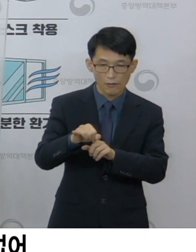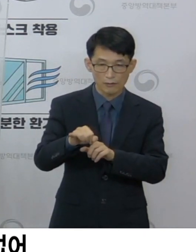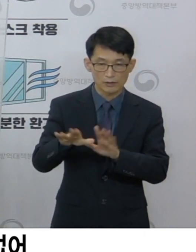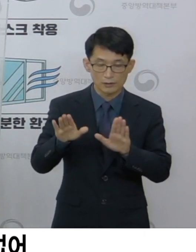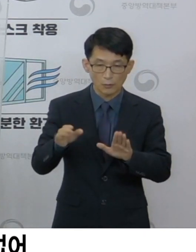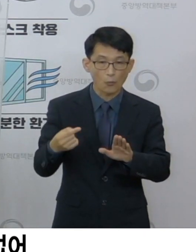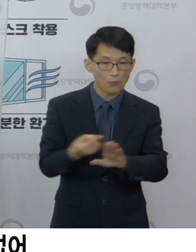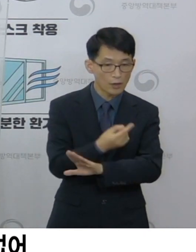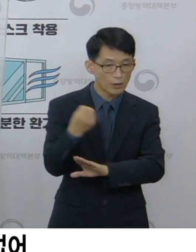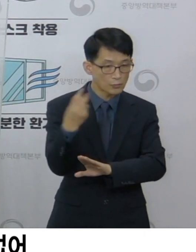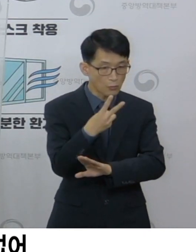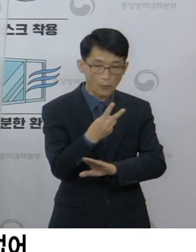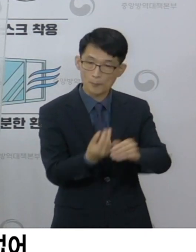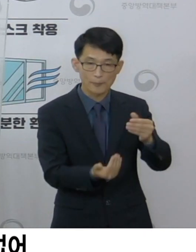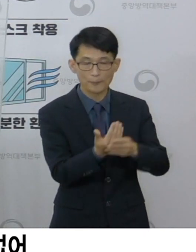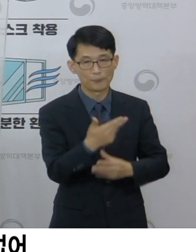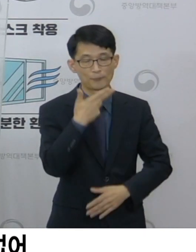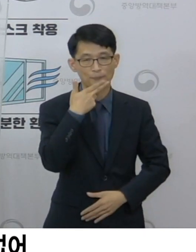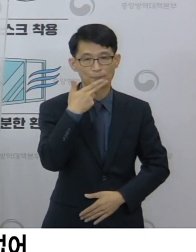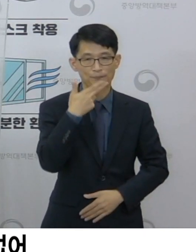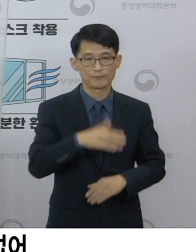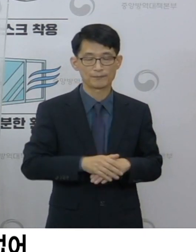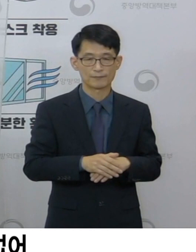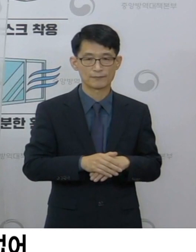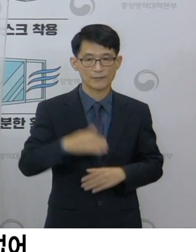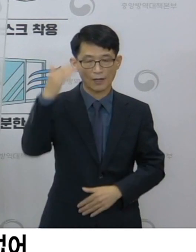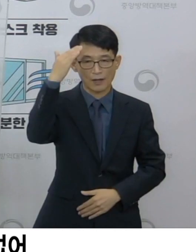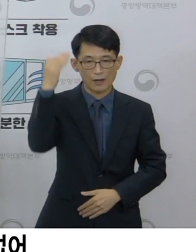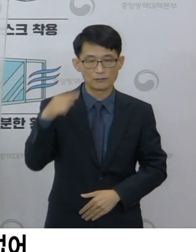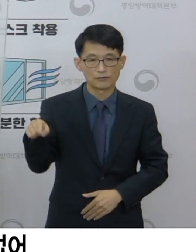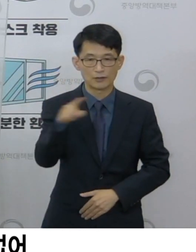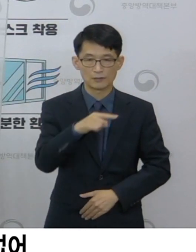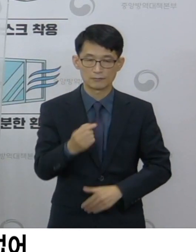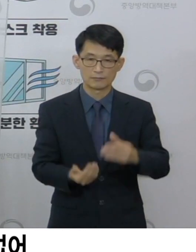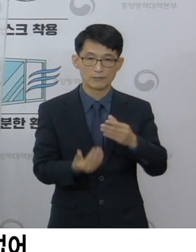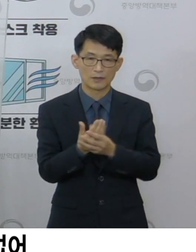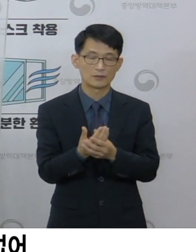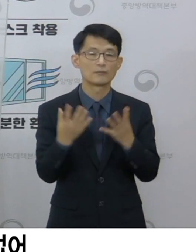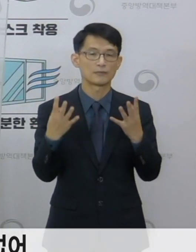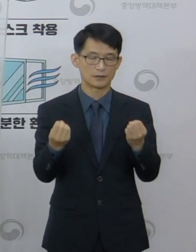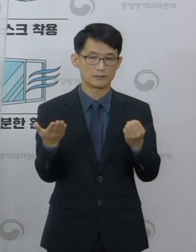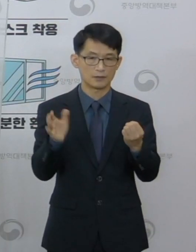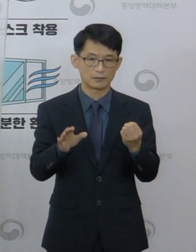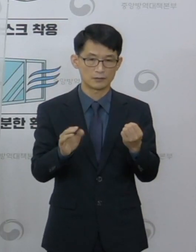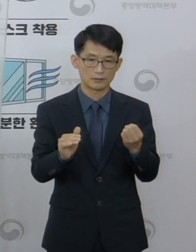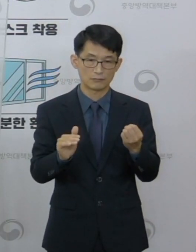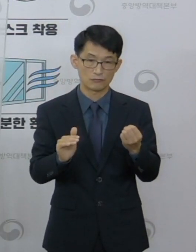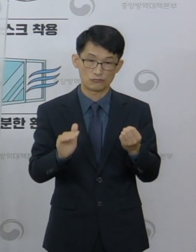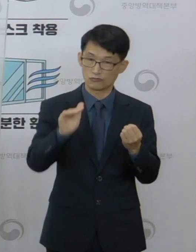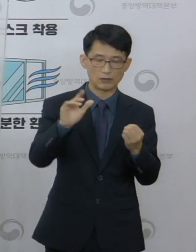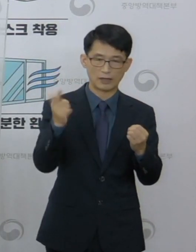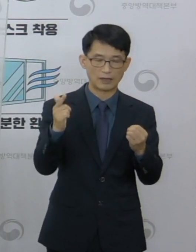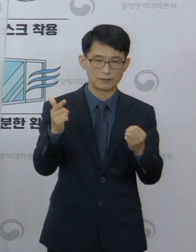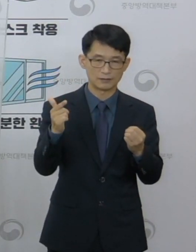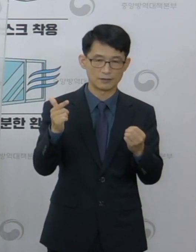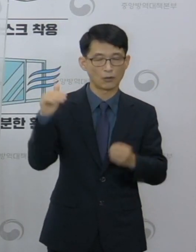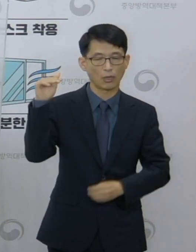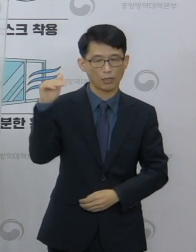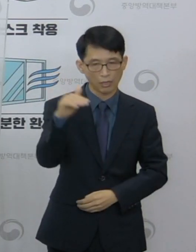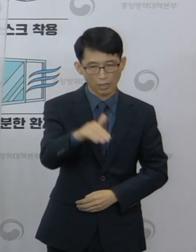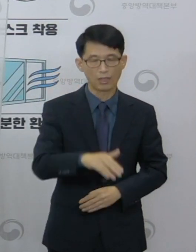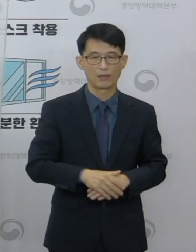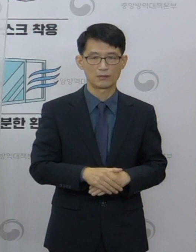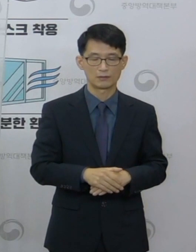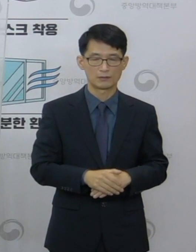없습니다 국내 발생 규모는 여전히 크지만 증가 추세는 아닙니다 위